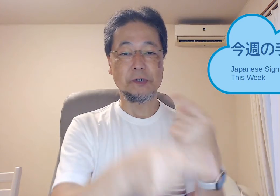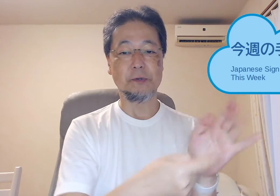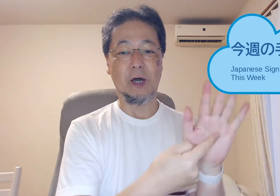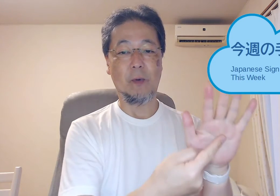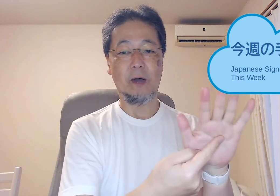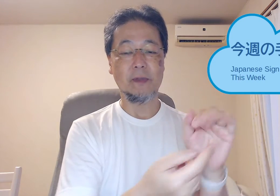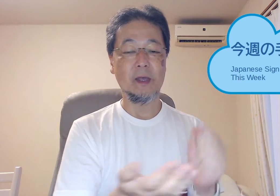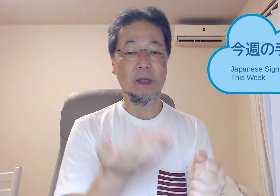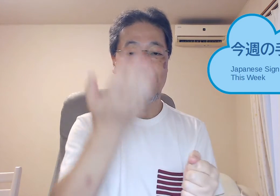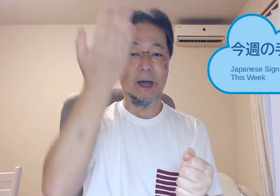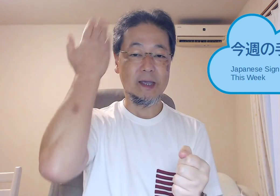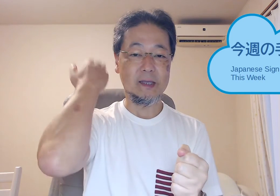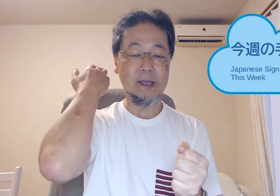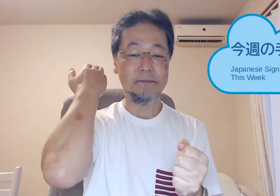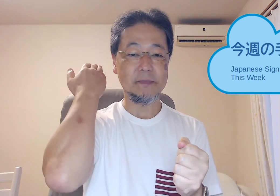手話は前に